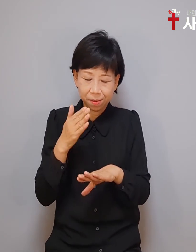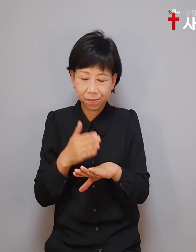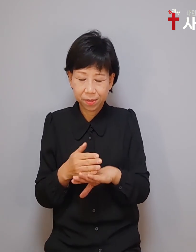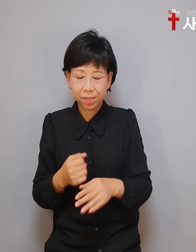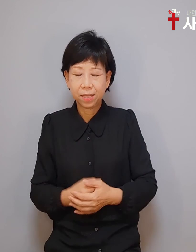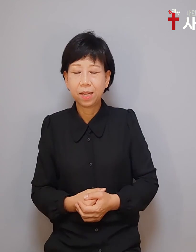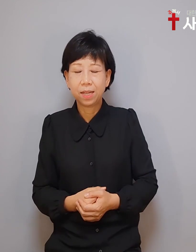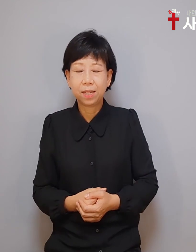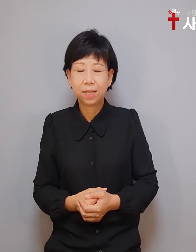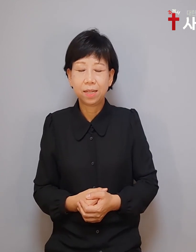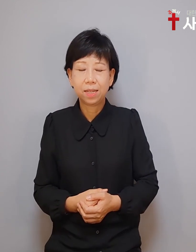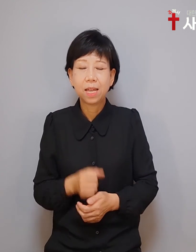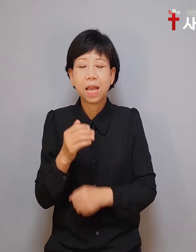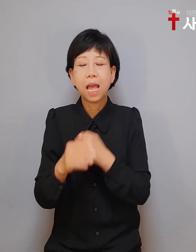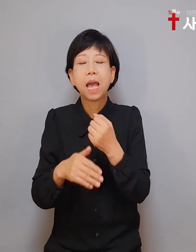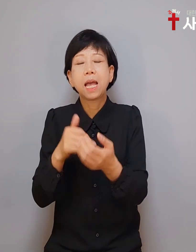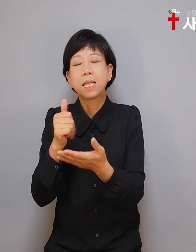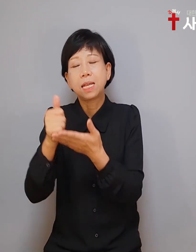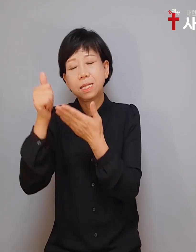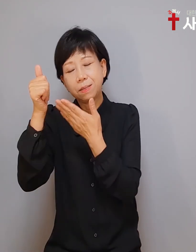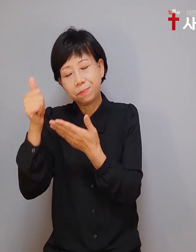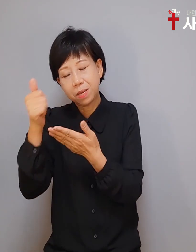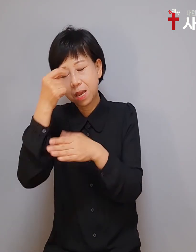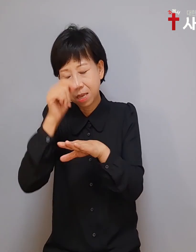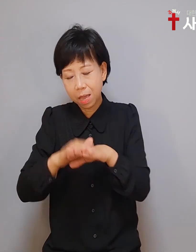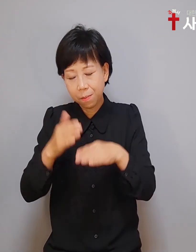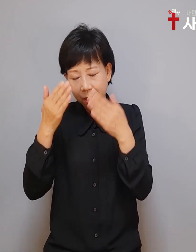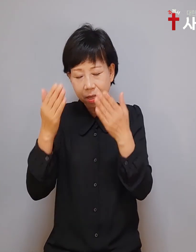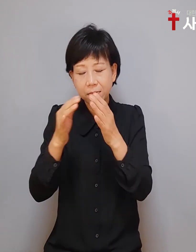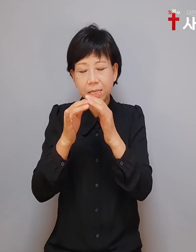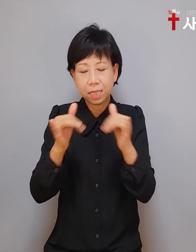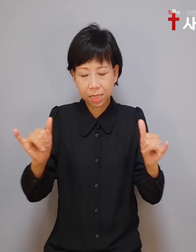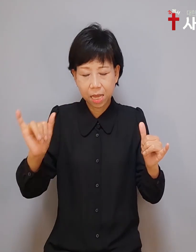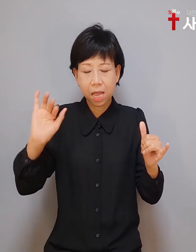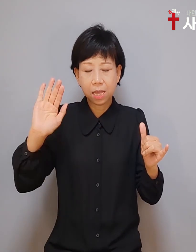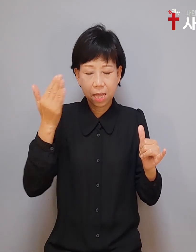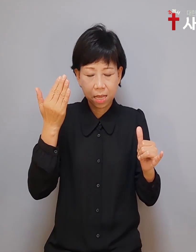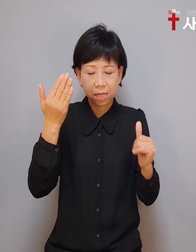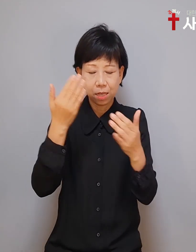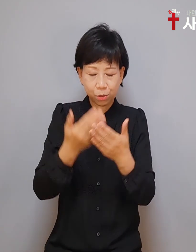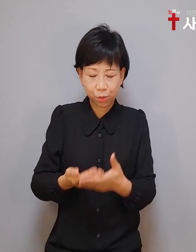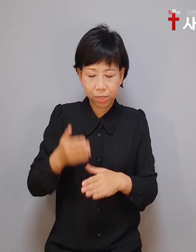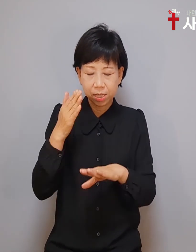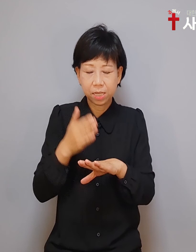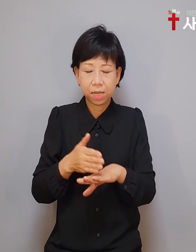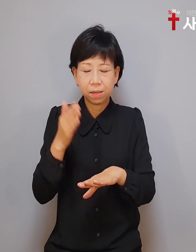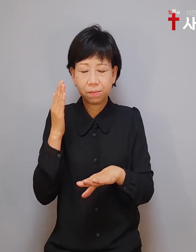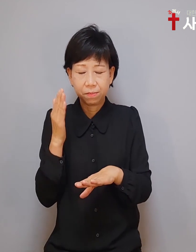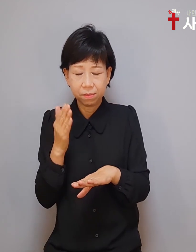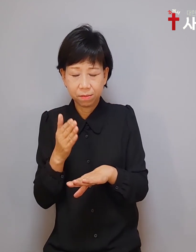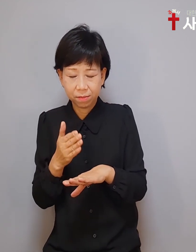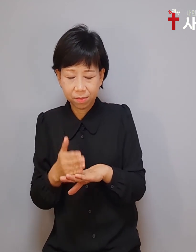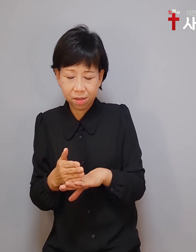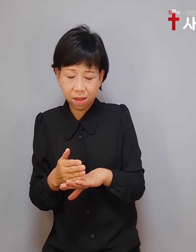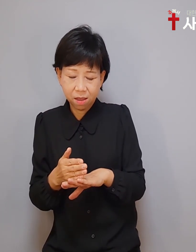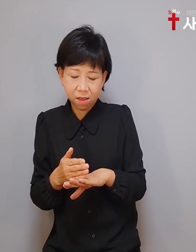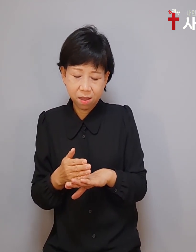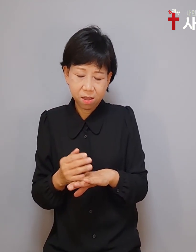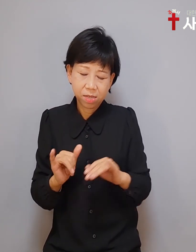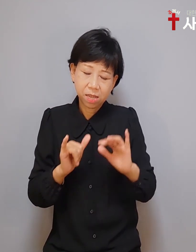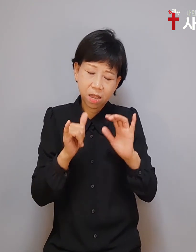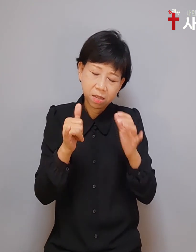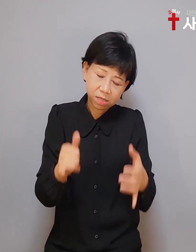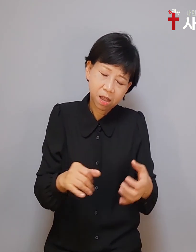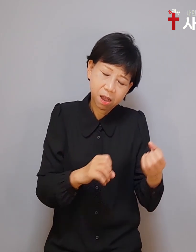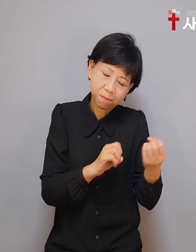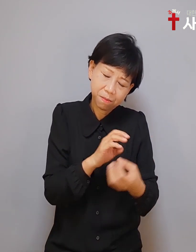감사합니다. 하나님께 예배하는 자들 되게 해주셔서 감사합니다. 세상이 점점 복잡해지지만